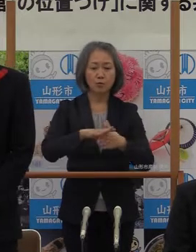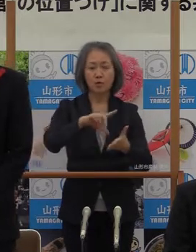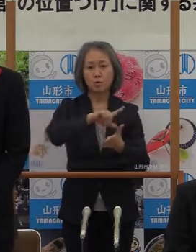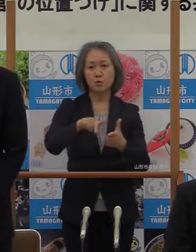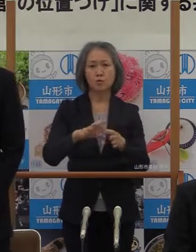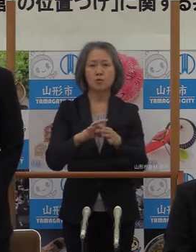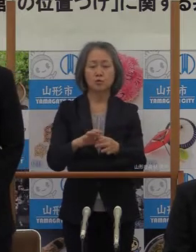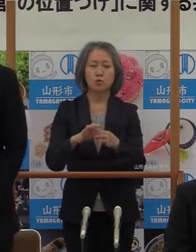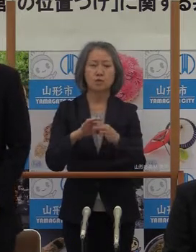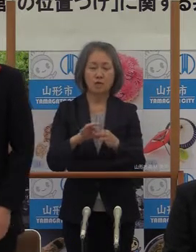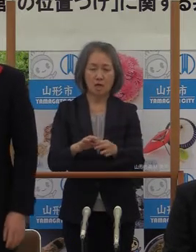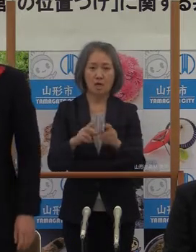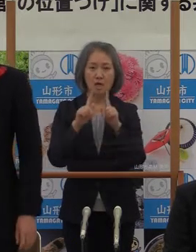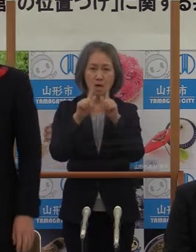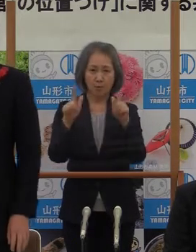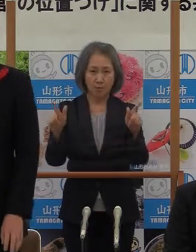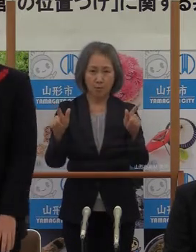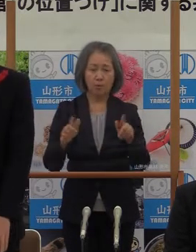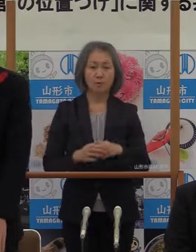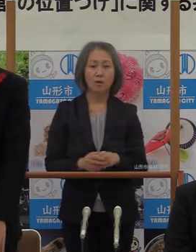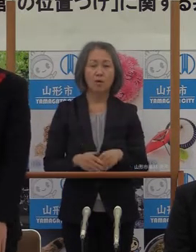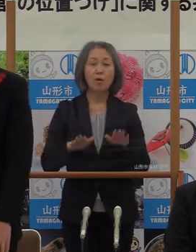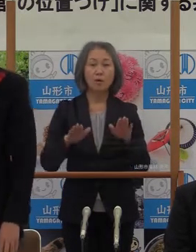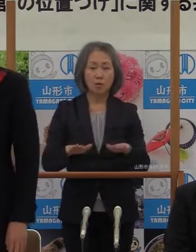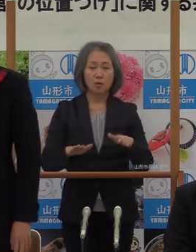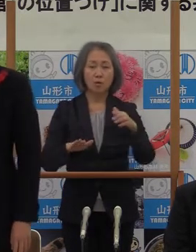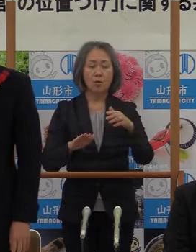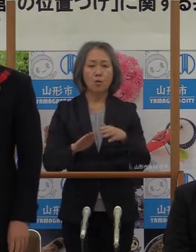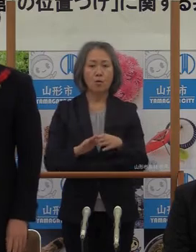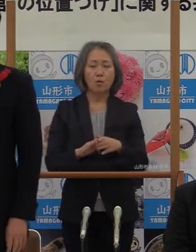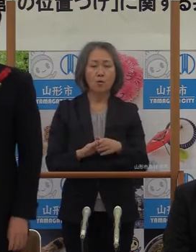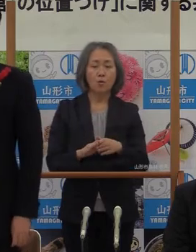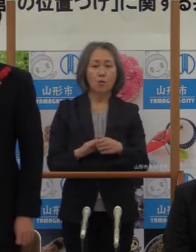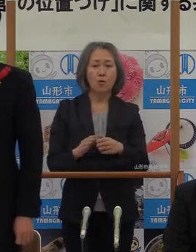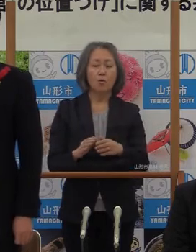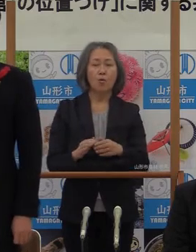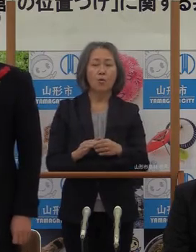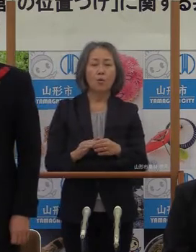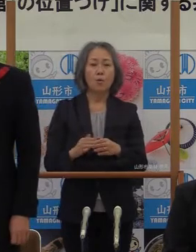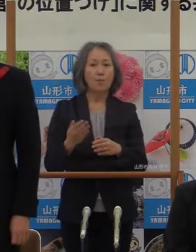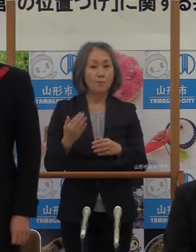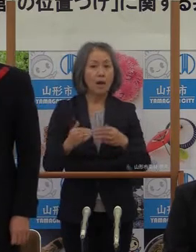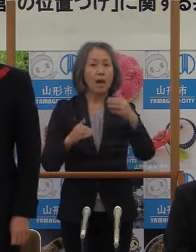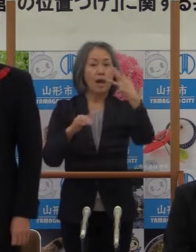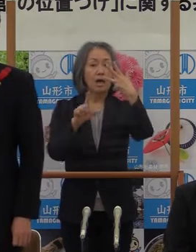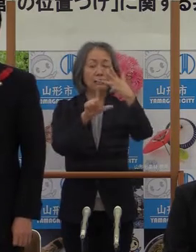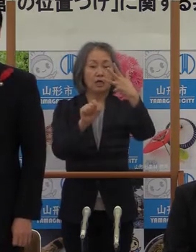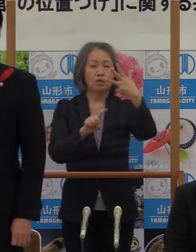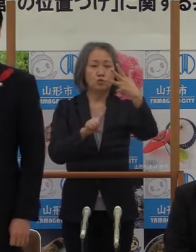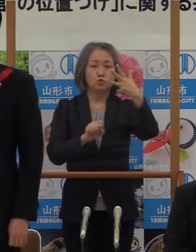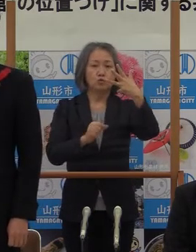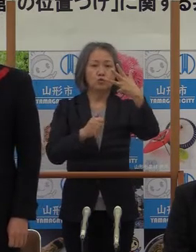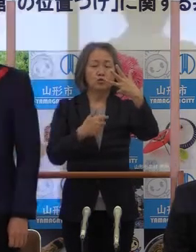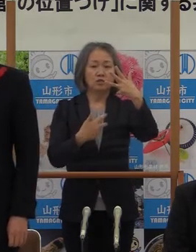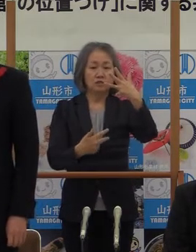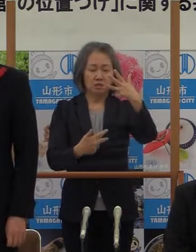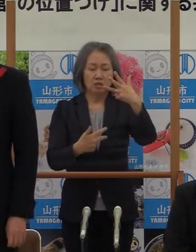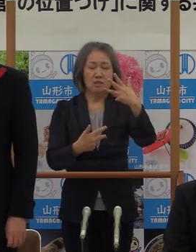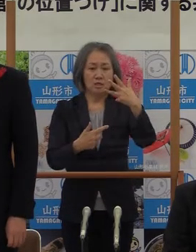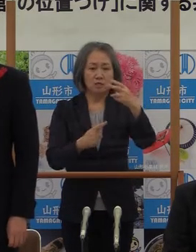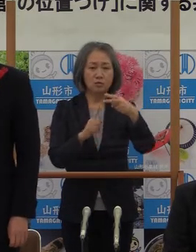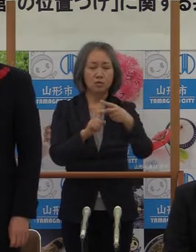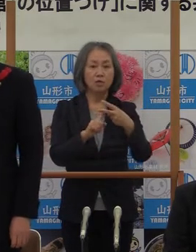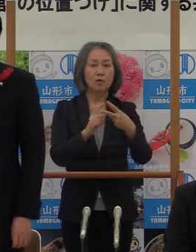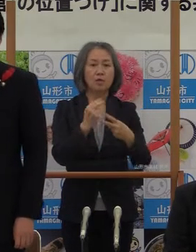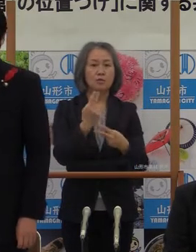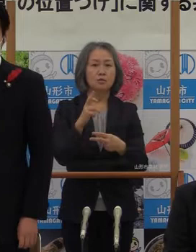ていただきます。本日8月17日の千歳館の休業発表